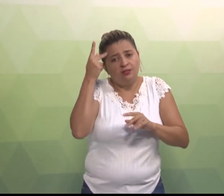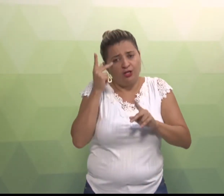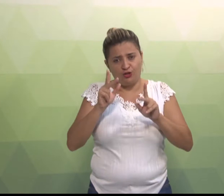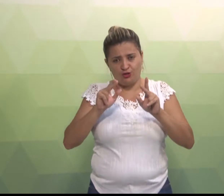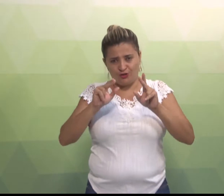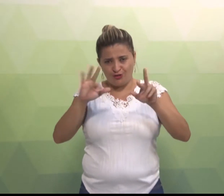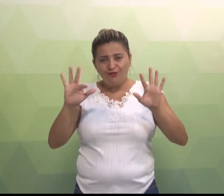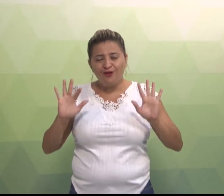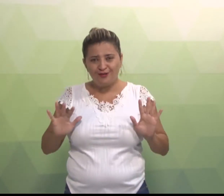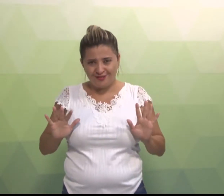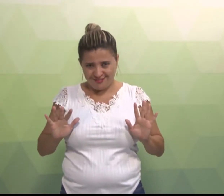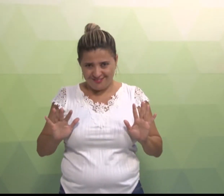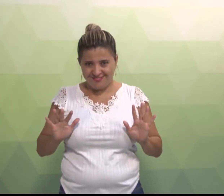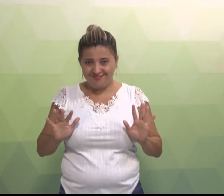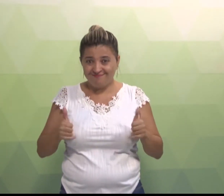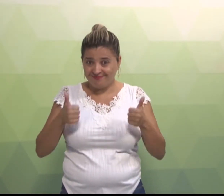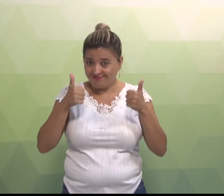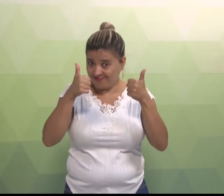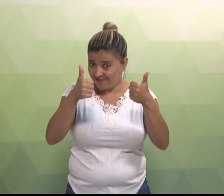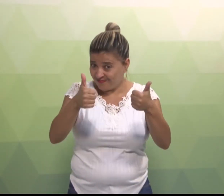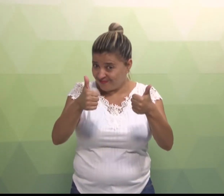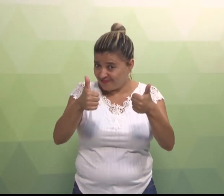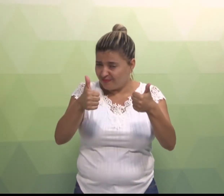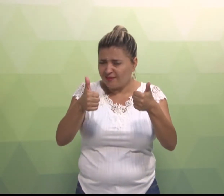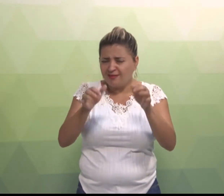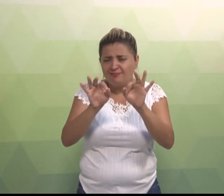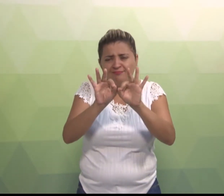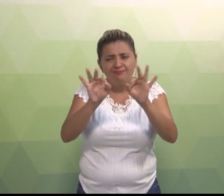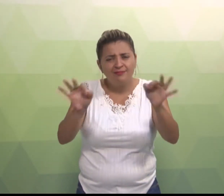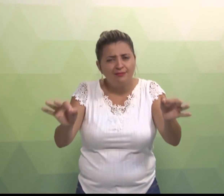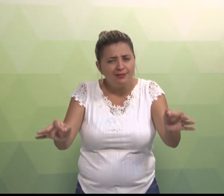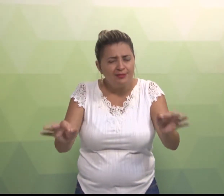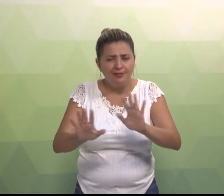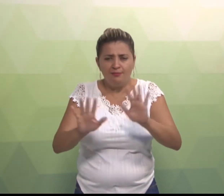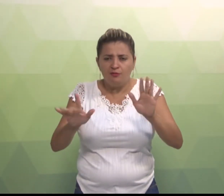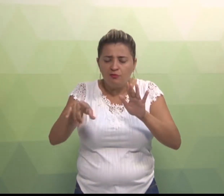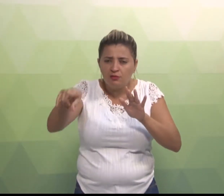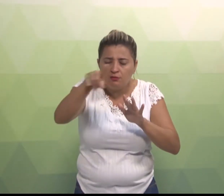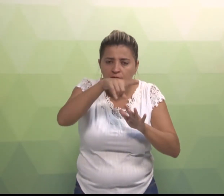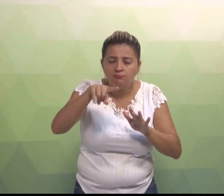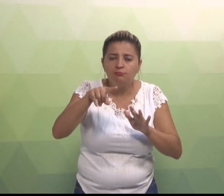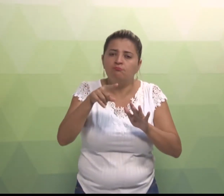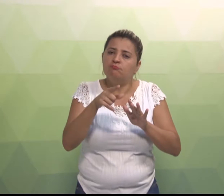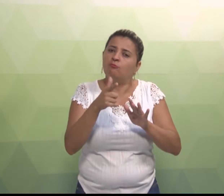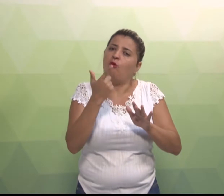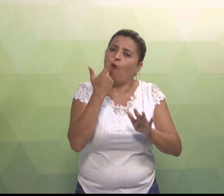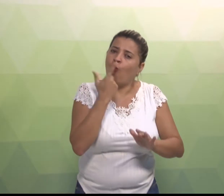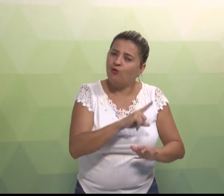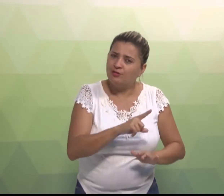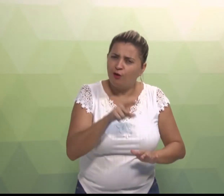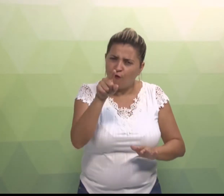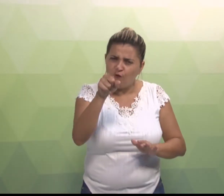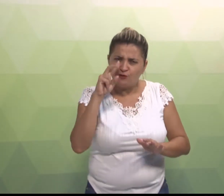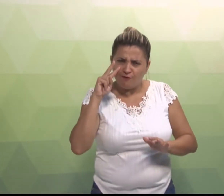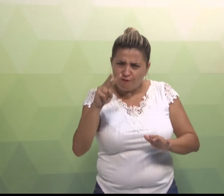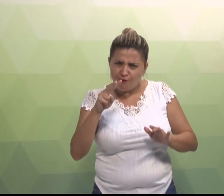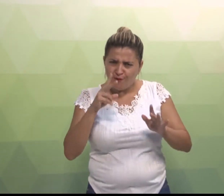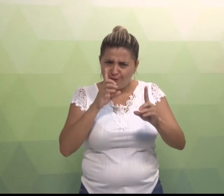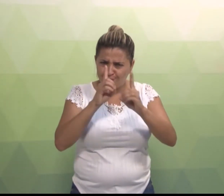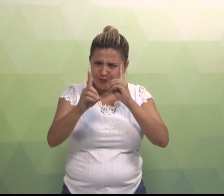a expressão, né? De forma diferente. Ok? Então, é simples. Vocês vão conseguir também fazer